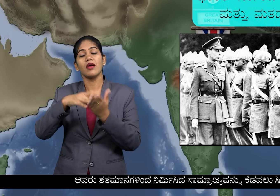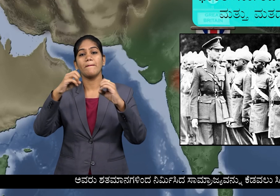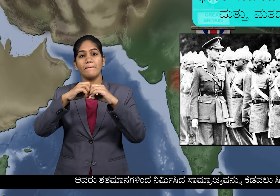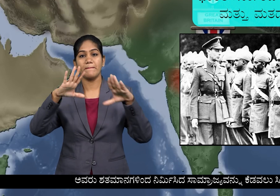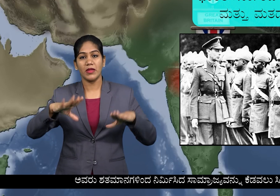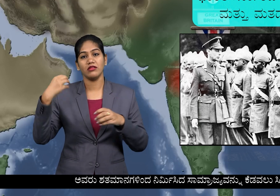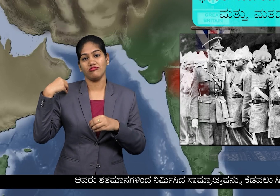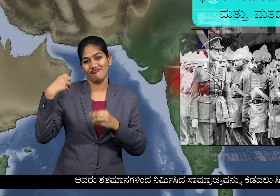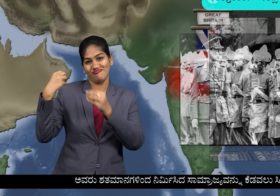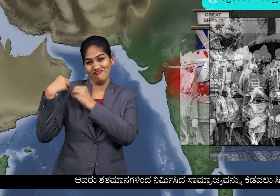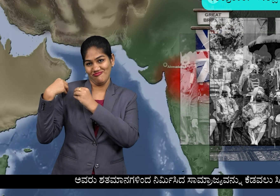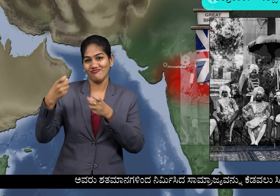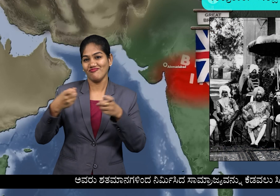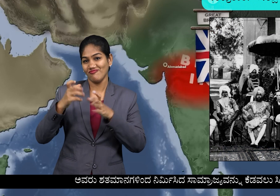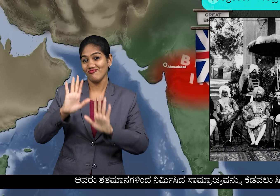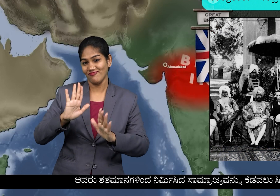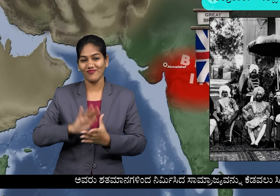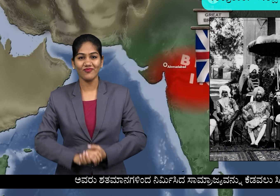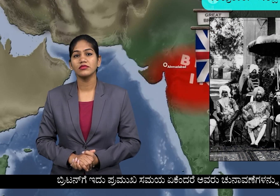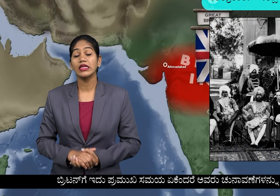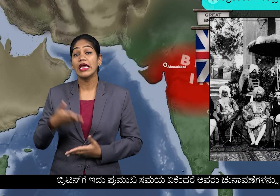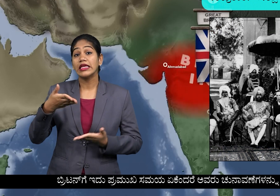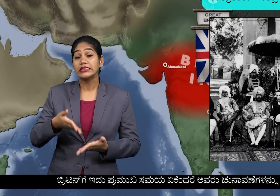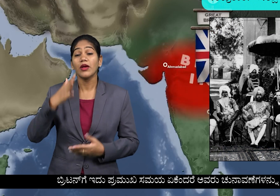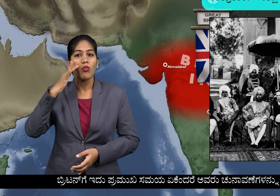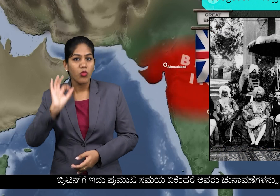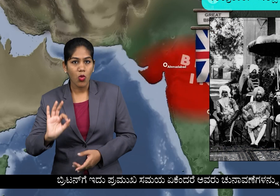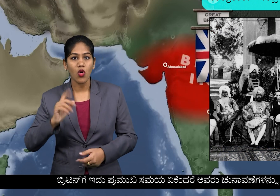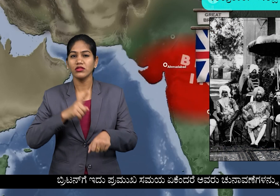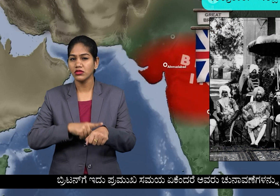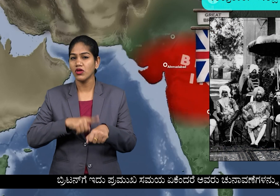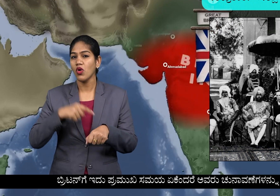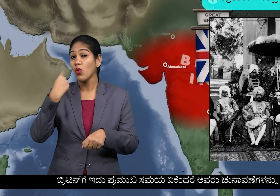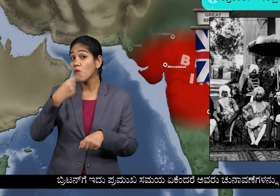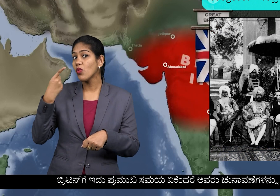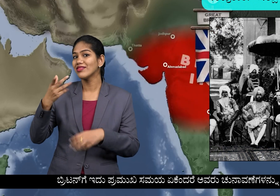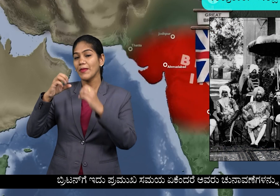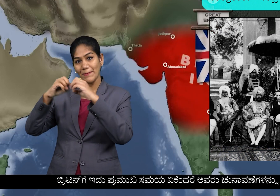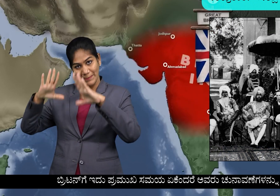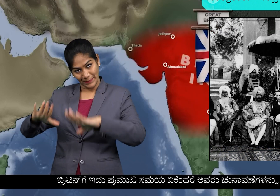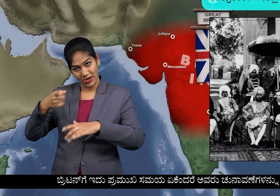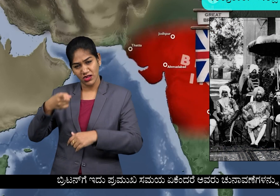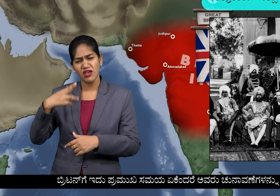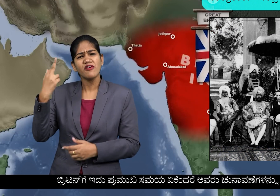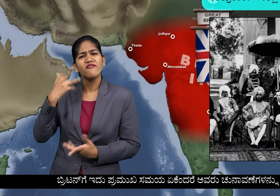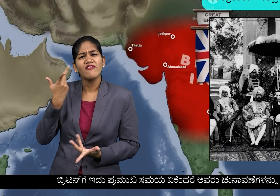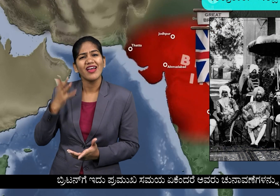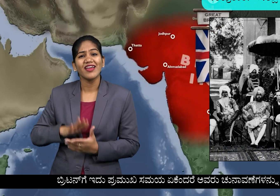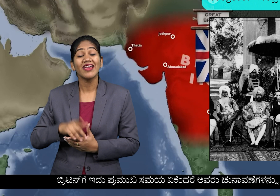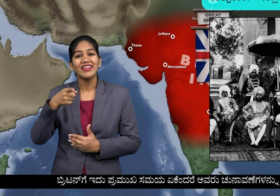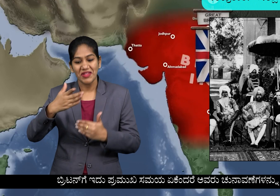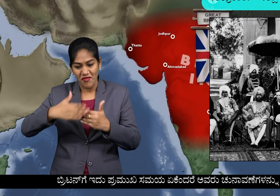ಬ್ರಿಟನ್ಗೆ ಇದು ಪ್ರಮುಖ ಸಮಯ, ಏಕೆಂದರೆ ಅವರು